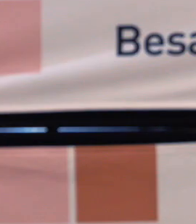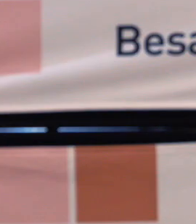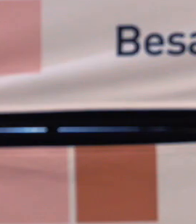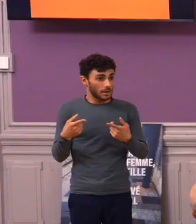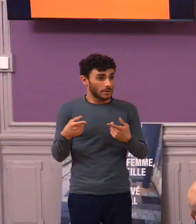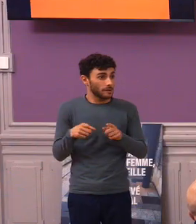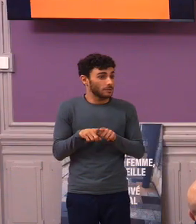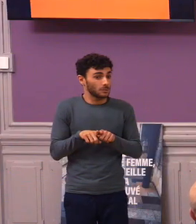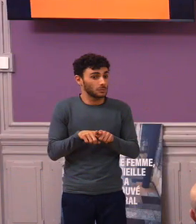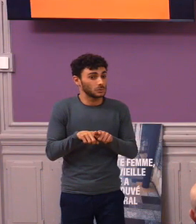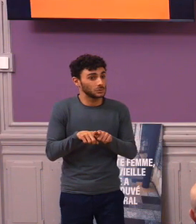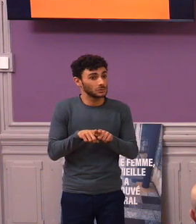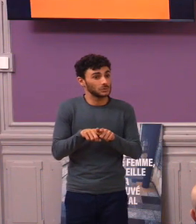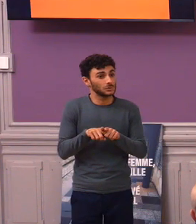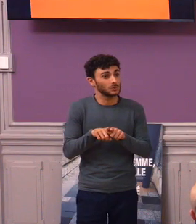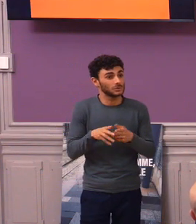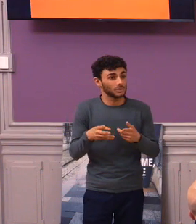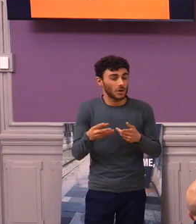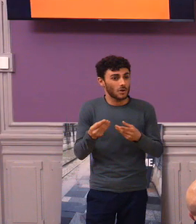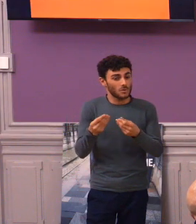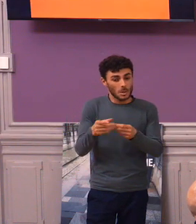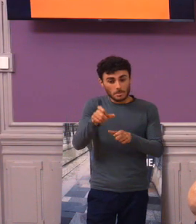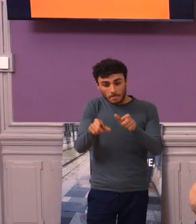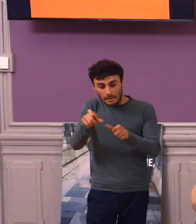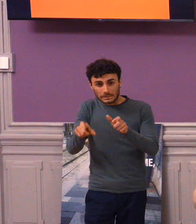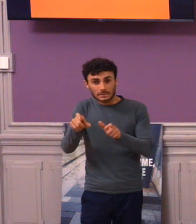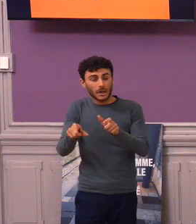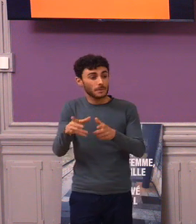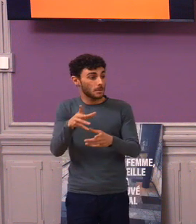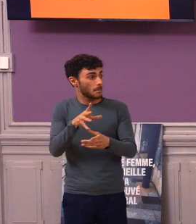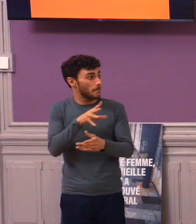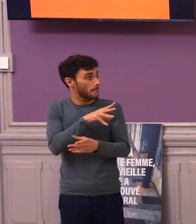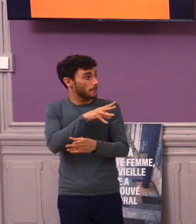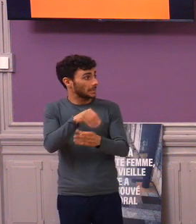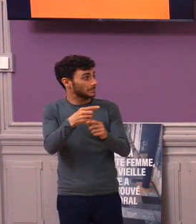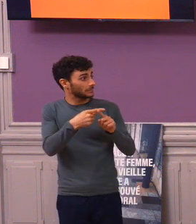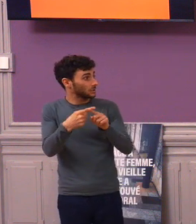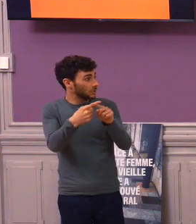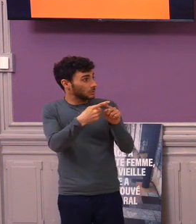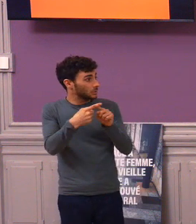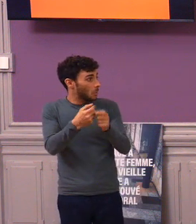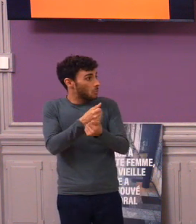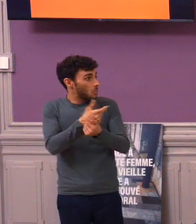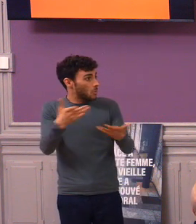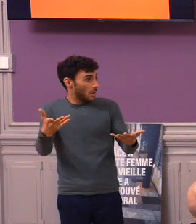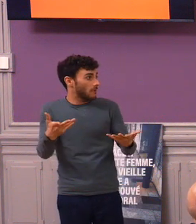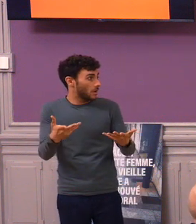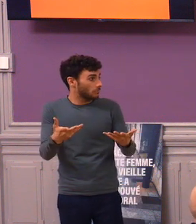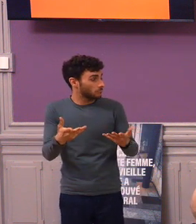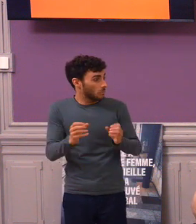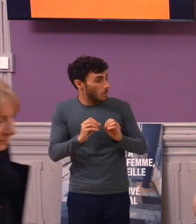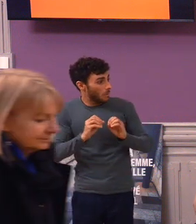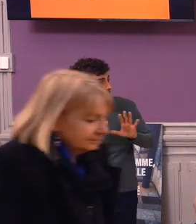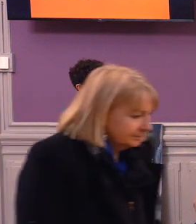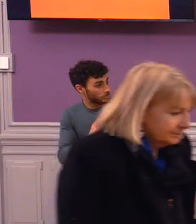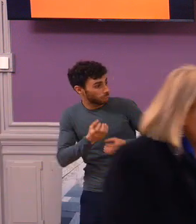de d'usagers bénéficiaires voir salarié de la Fondation plurielle Aix ADAPEI donc je vais tout simplement